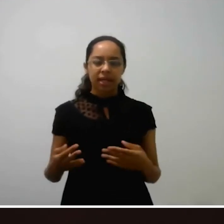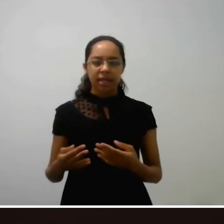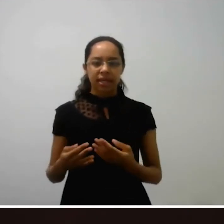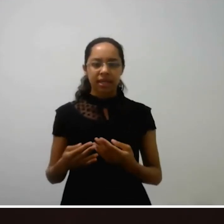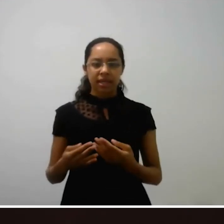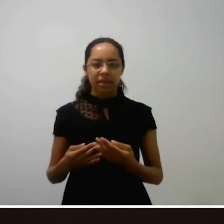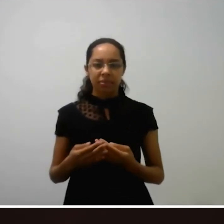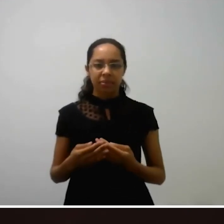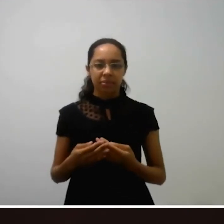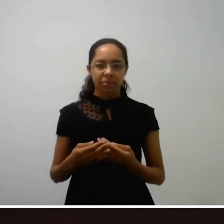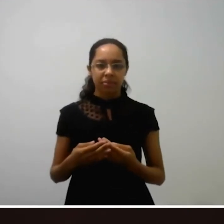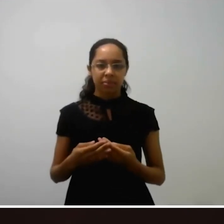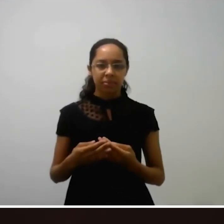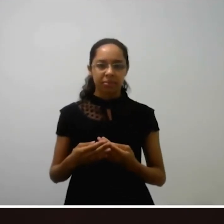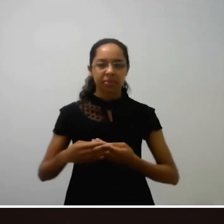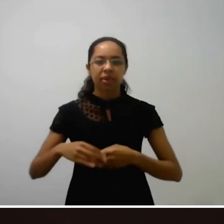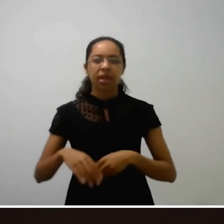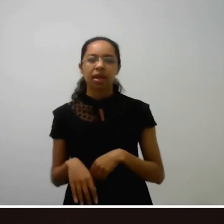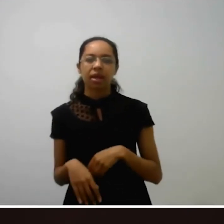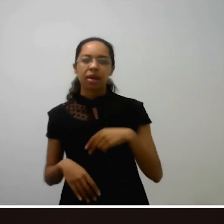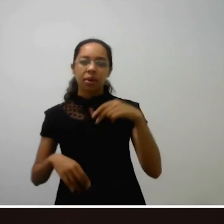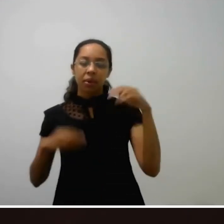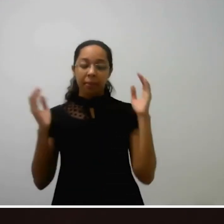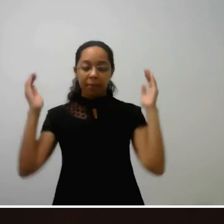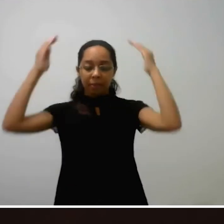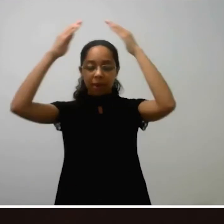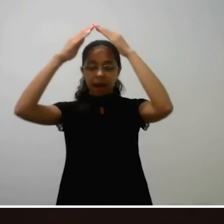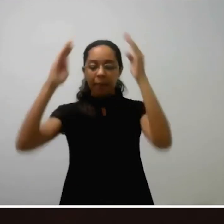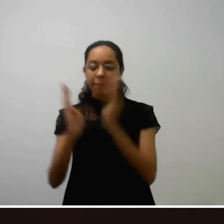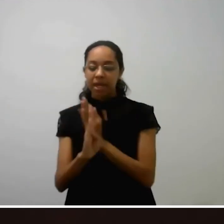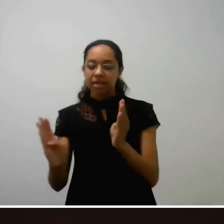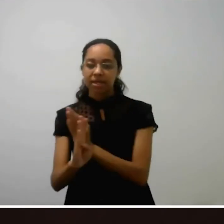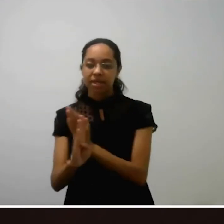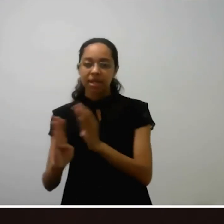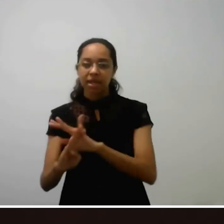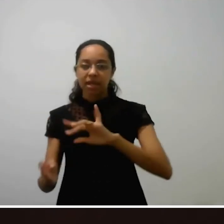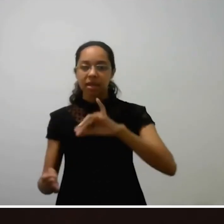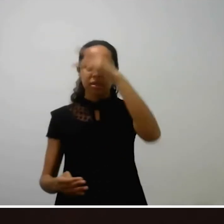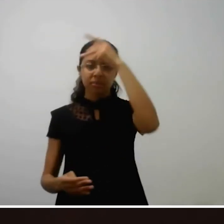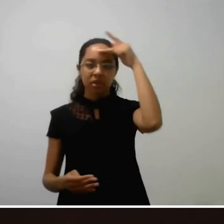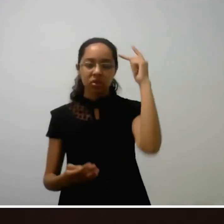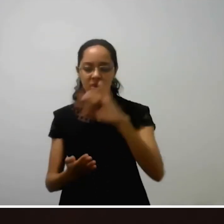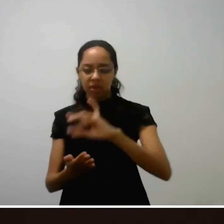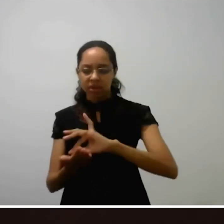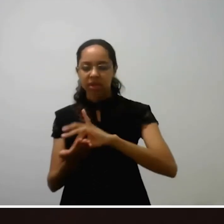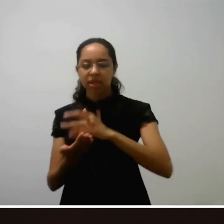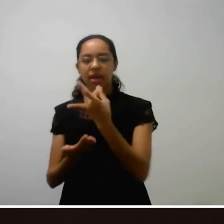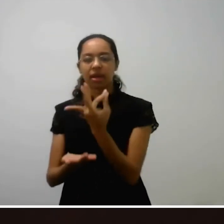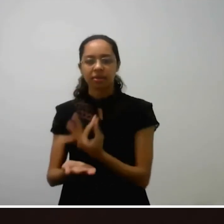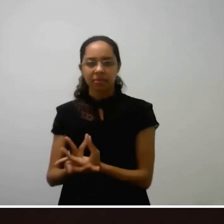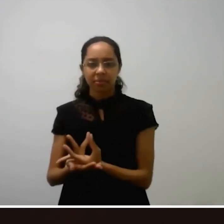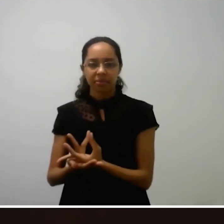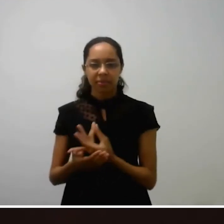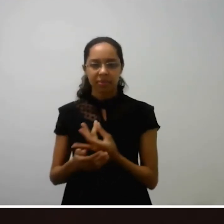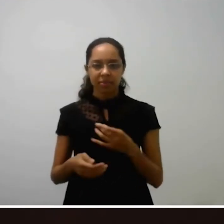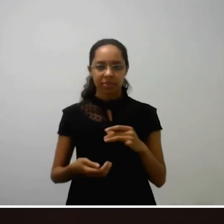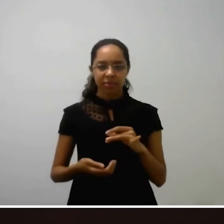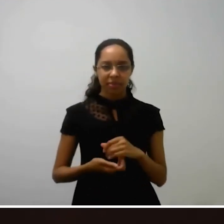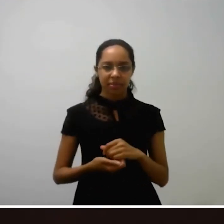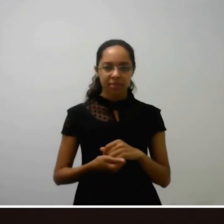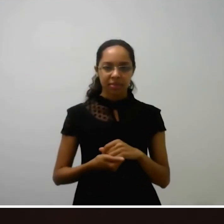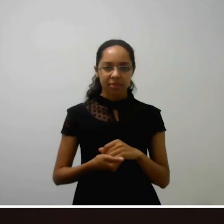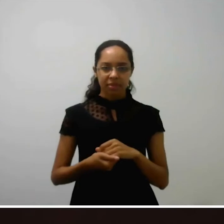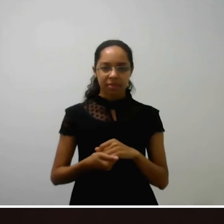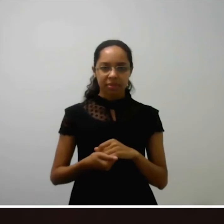hereges. O Papa Inocêncio III envia, então, uma carta aos prelados. Prelados, vocês sabem que é a autoridade eclesiástica,